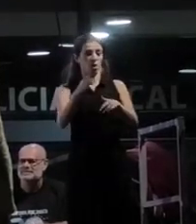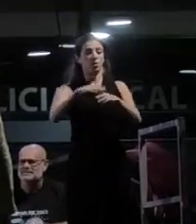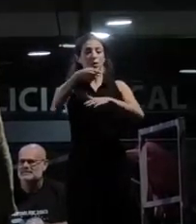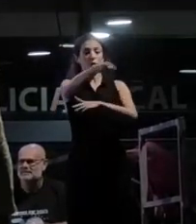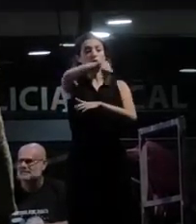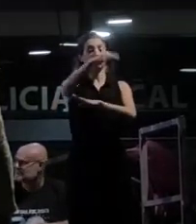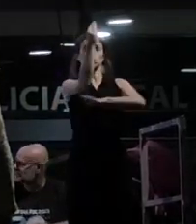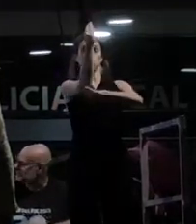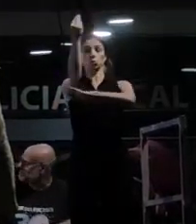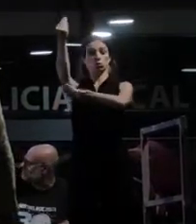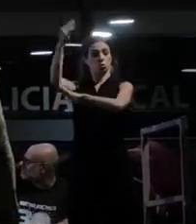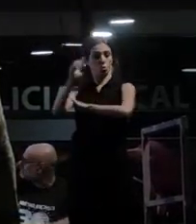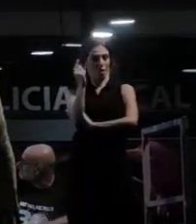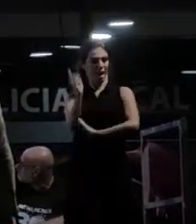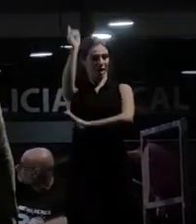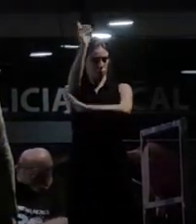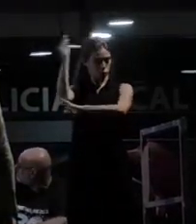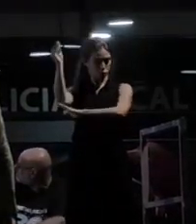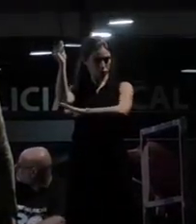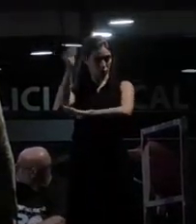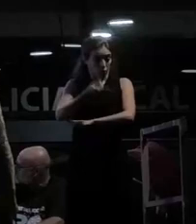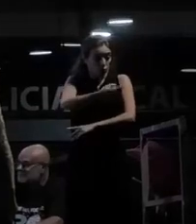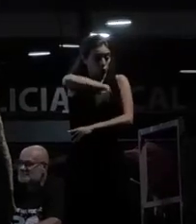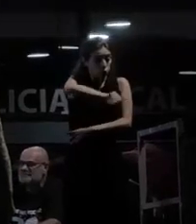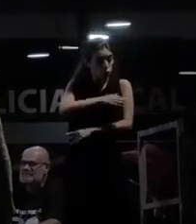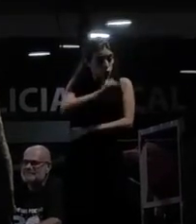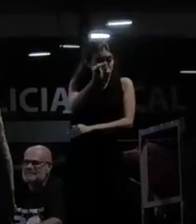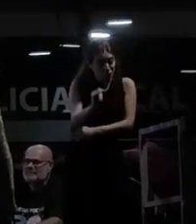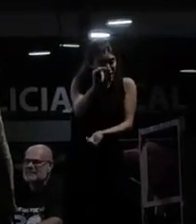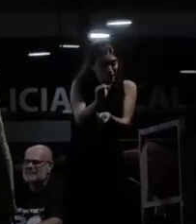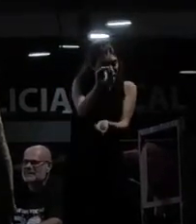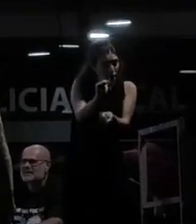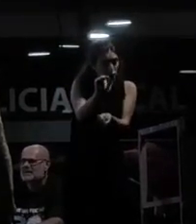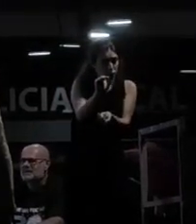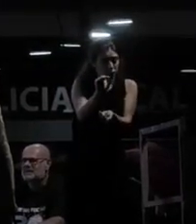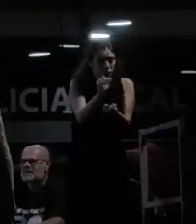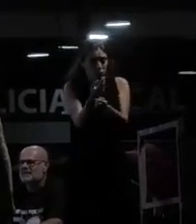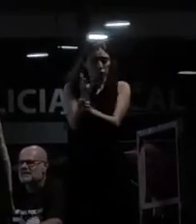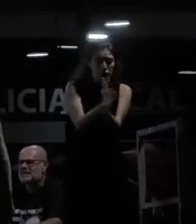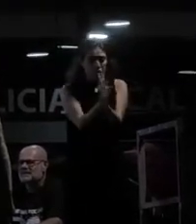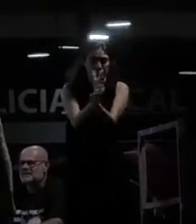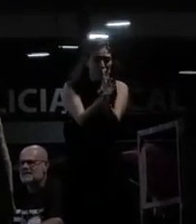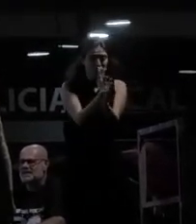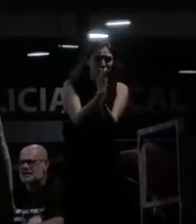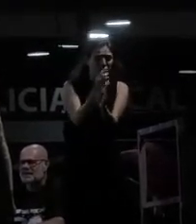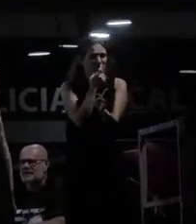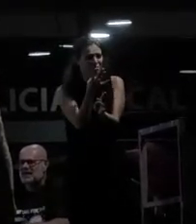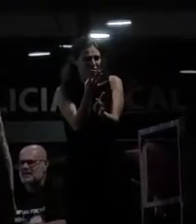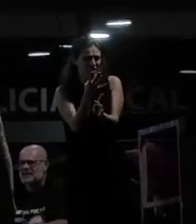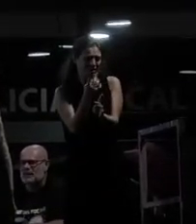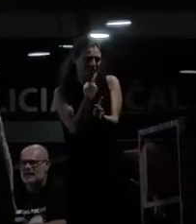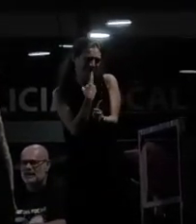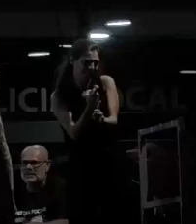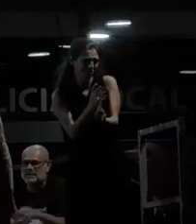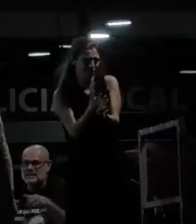Sortiu de la gent que omple les places. Nosaltres som petits i ens costa moure'ns per entre la gent.